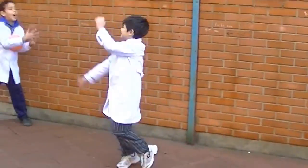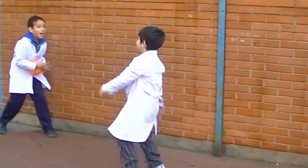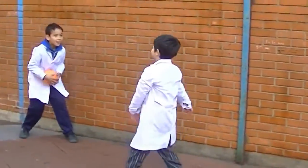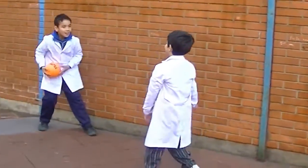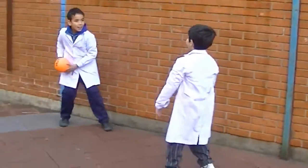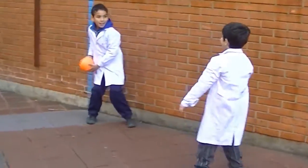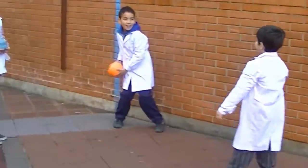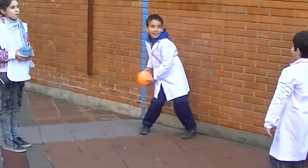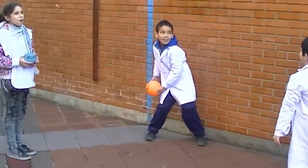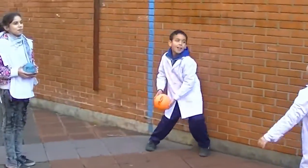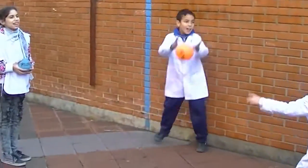nos debemos.